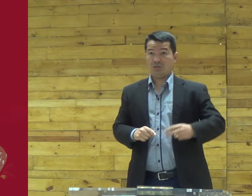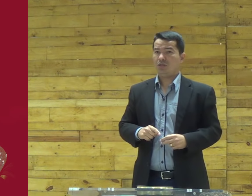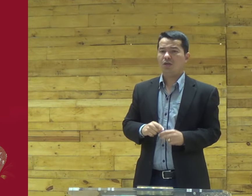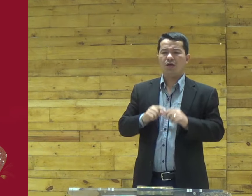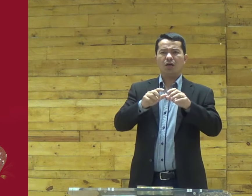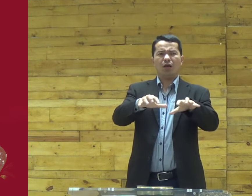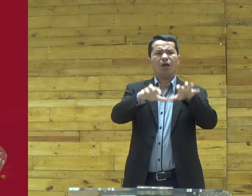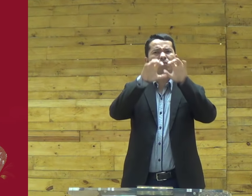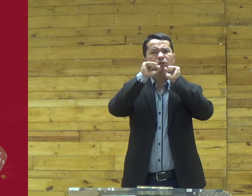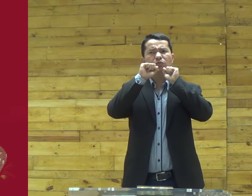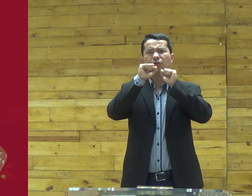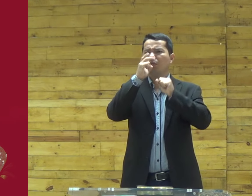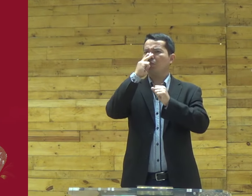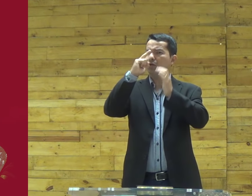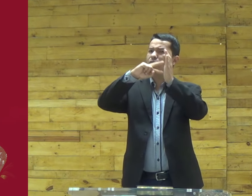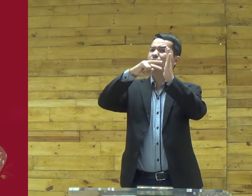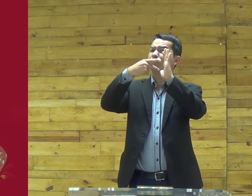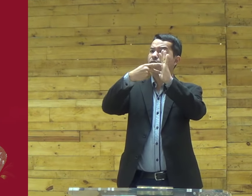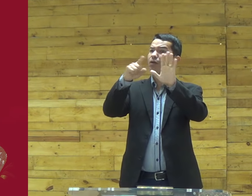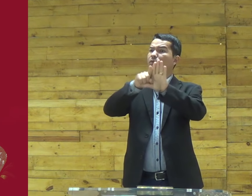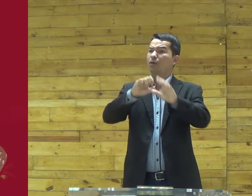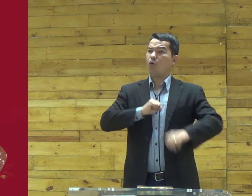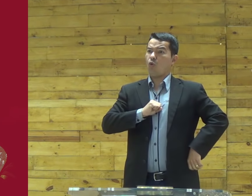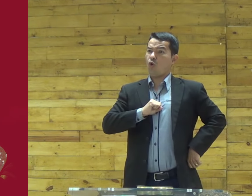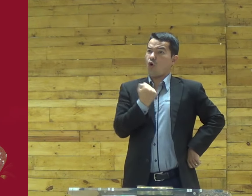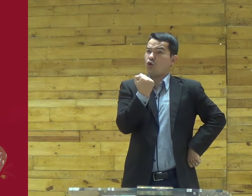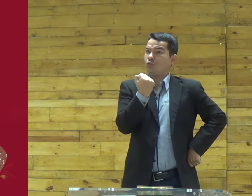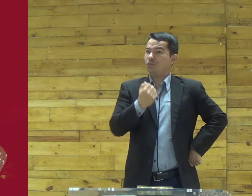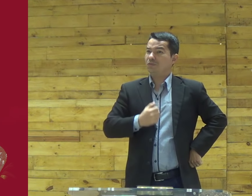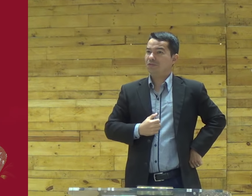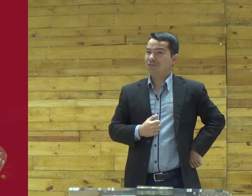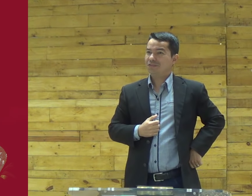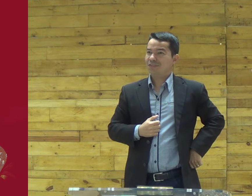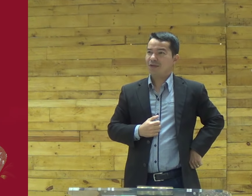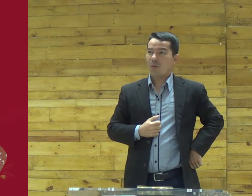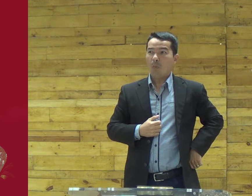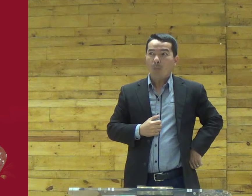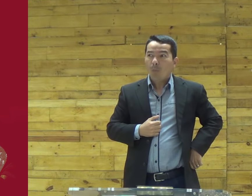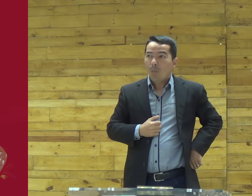diferente. E a segunda coisa ali, ódio,